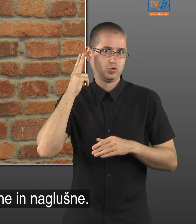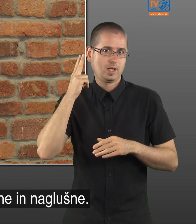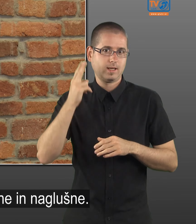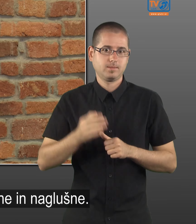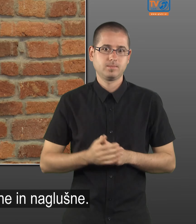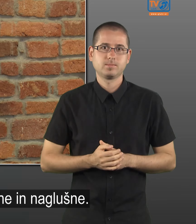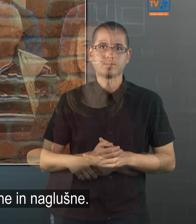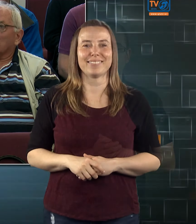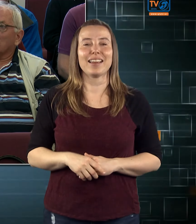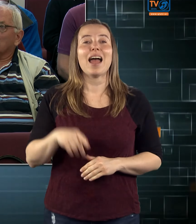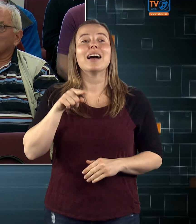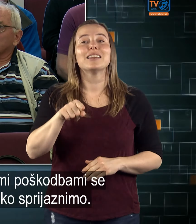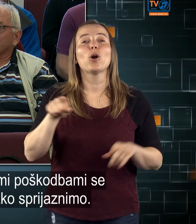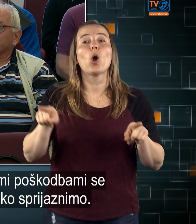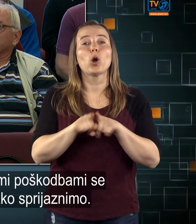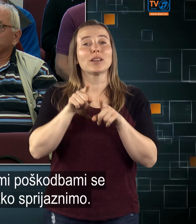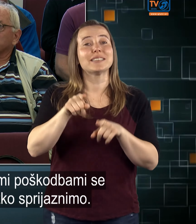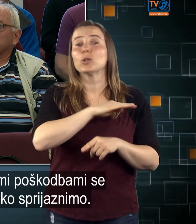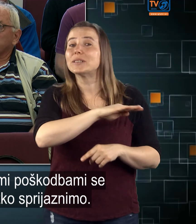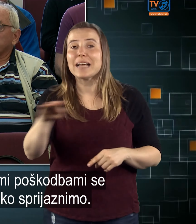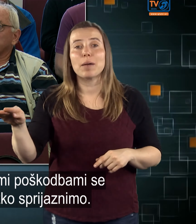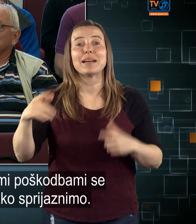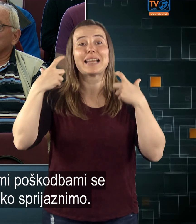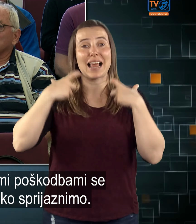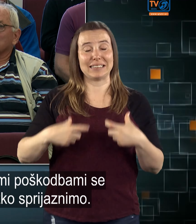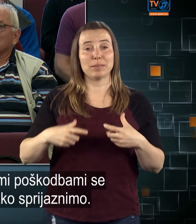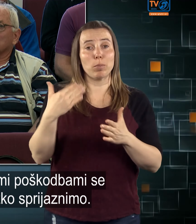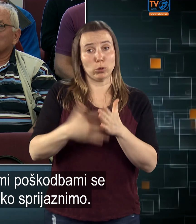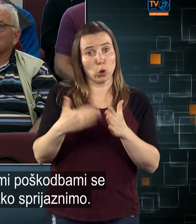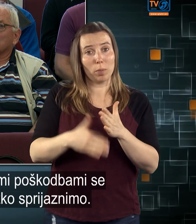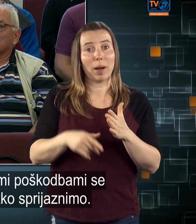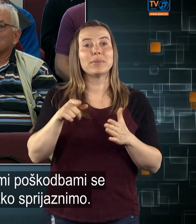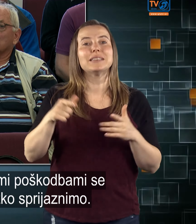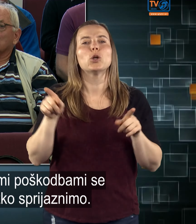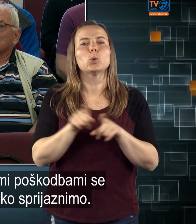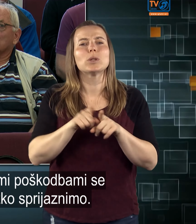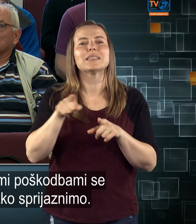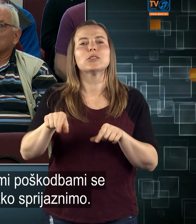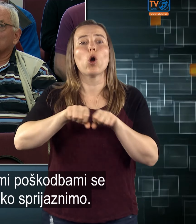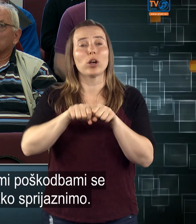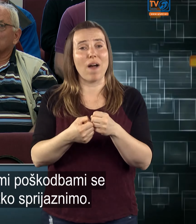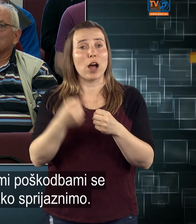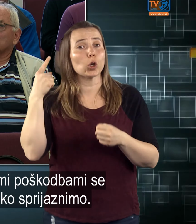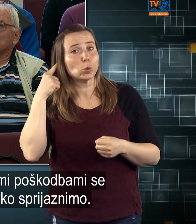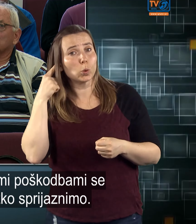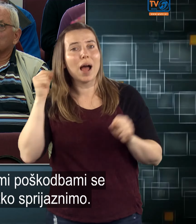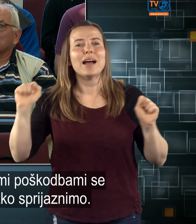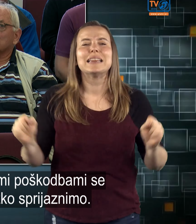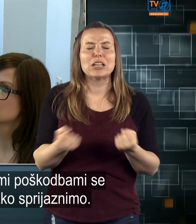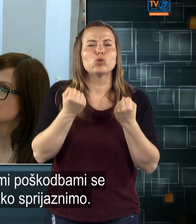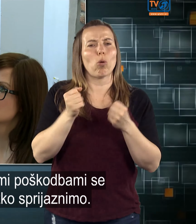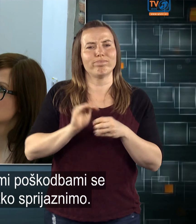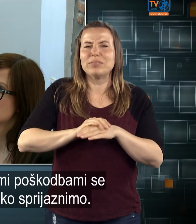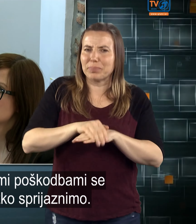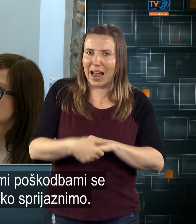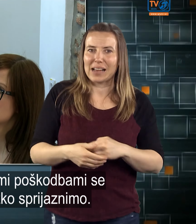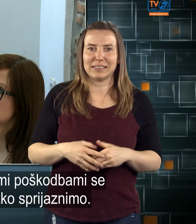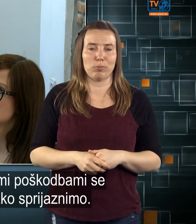naglušnem. Tako kot z vsemi telesnimi poškodbami, se tudi z okvaro sluha težko sprijaznimo.